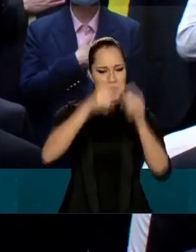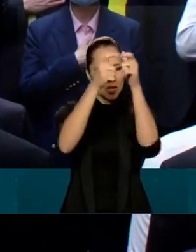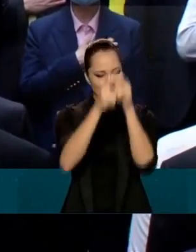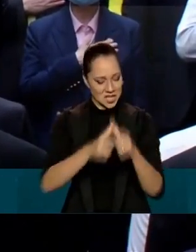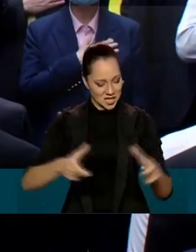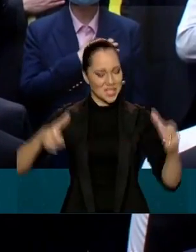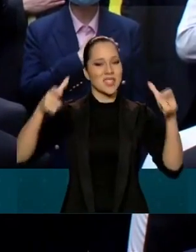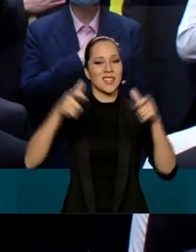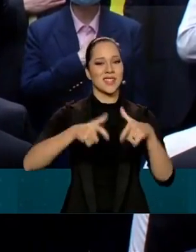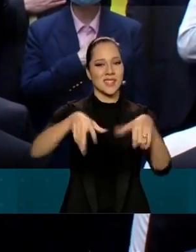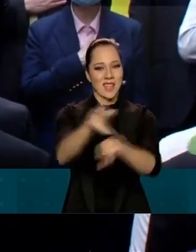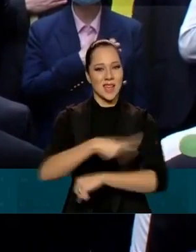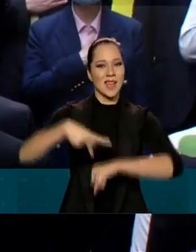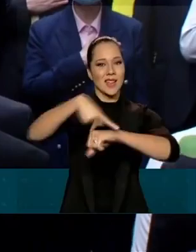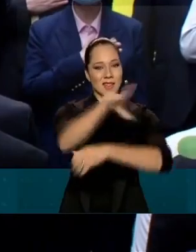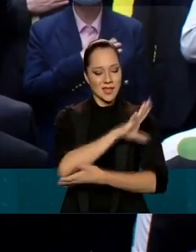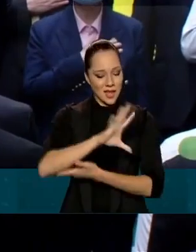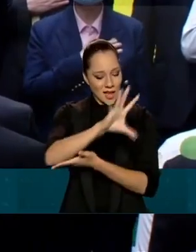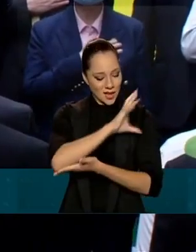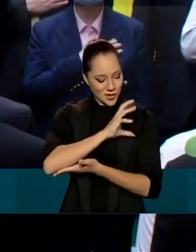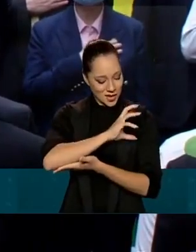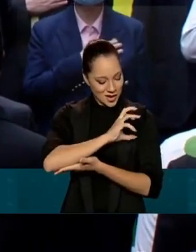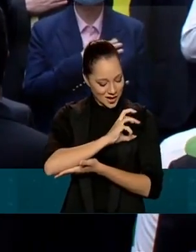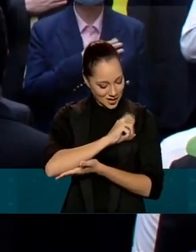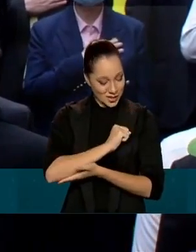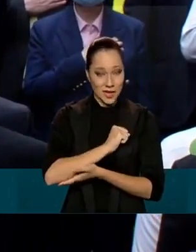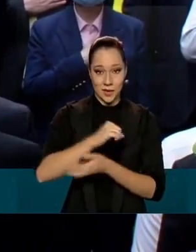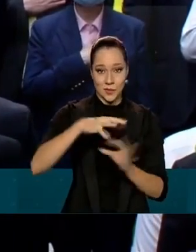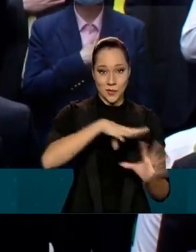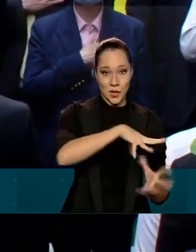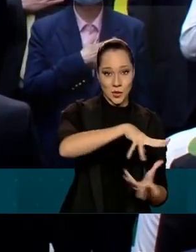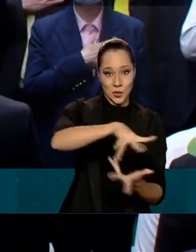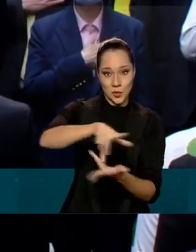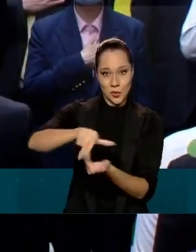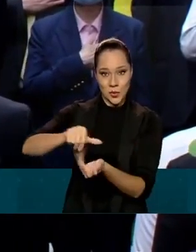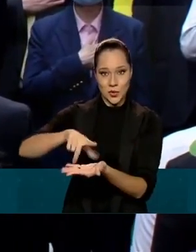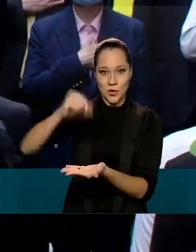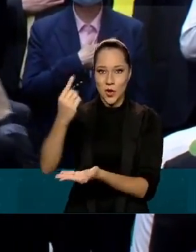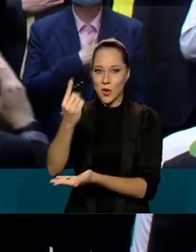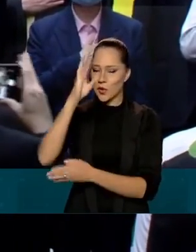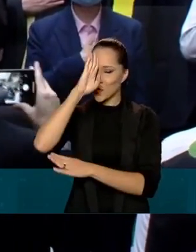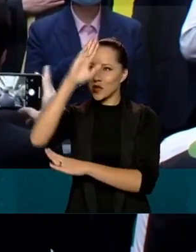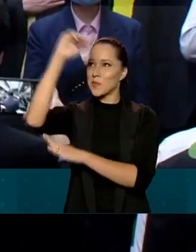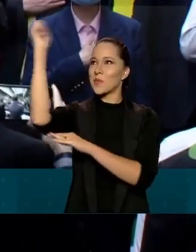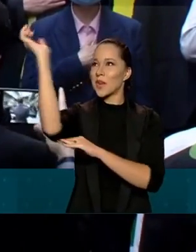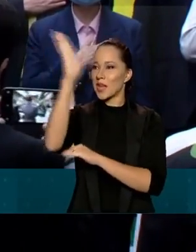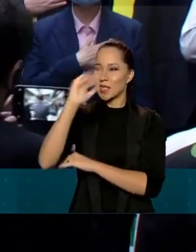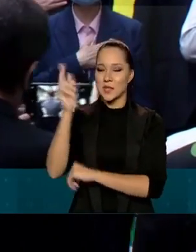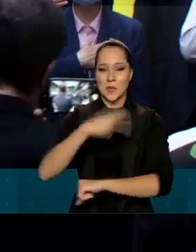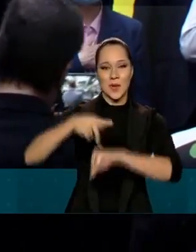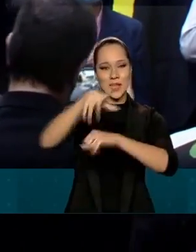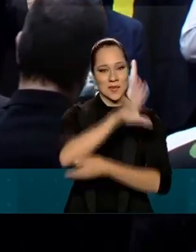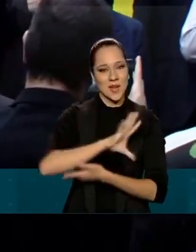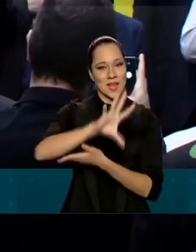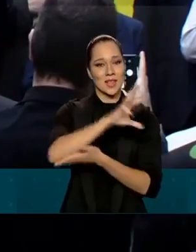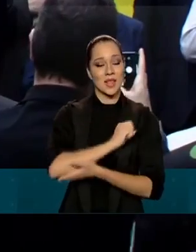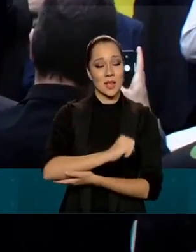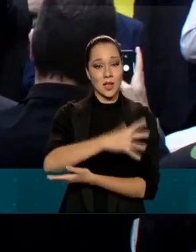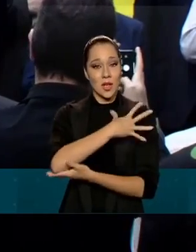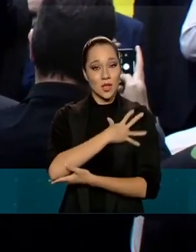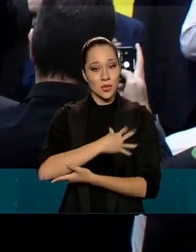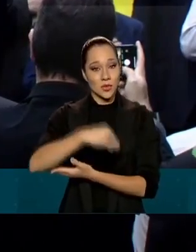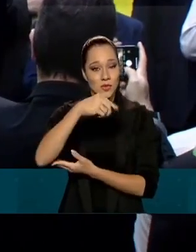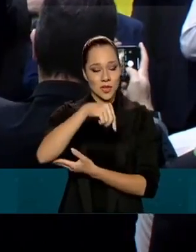futuro espelha essa grandeza. Terra adorada, entre outras mil, és do Brasil, tua pátria